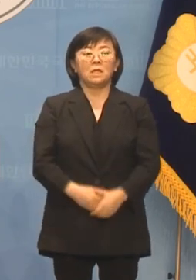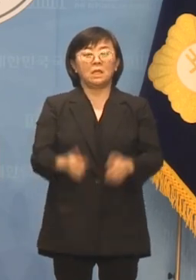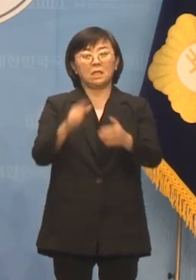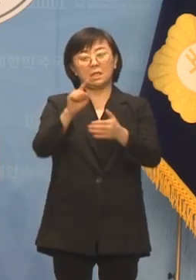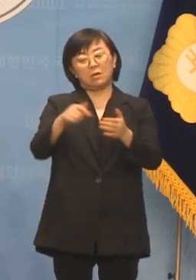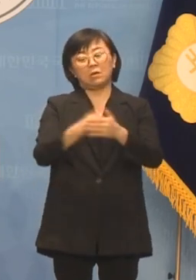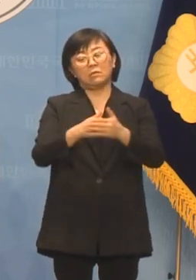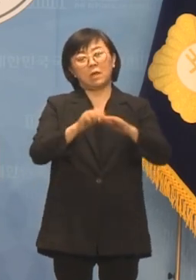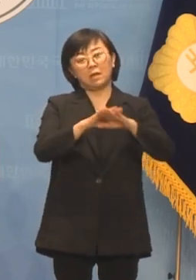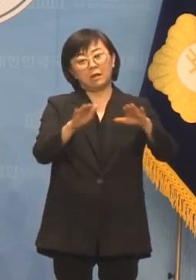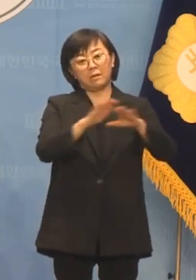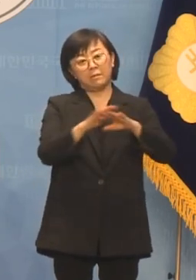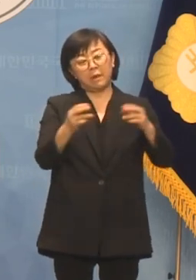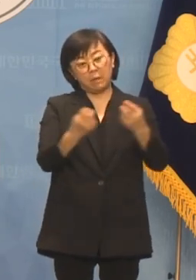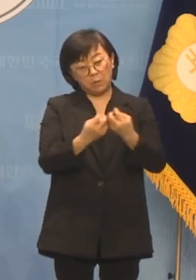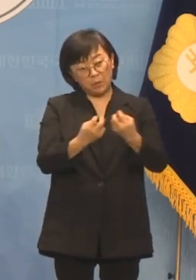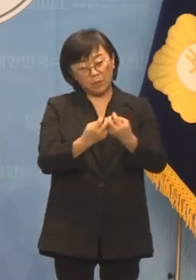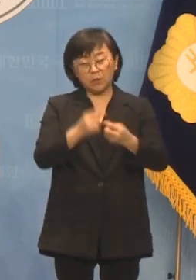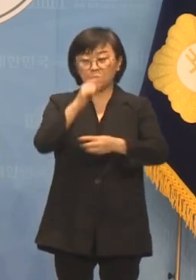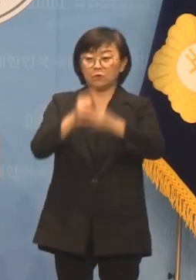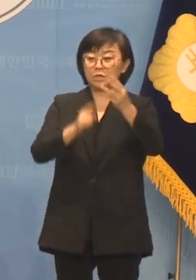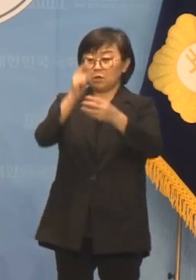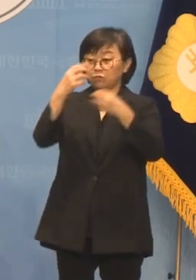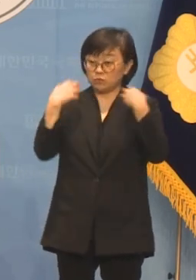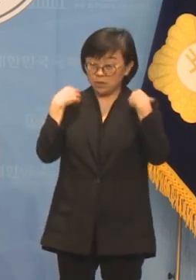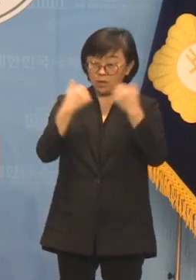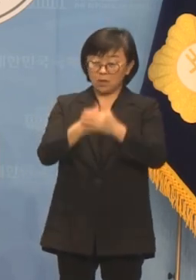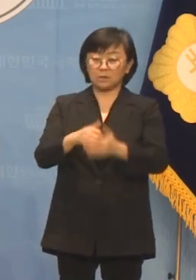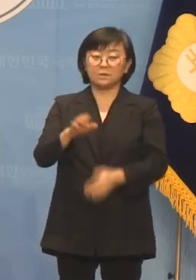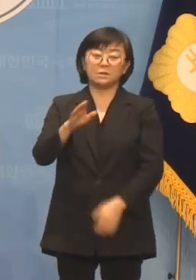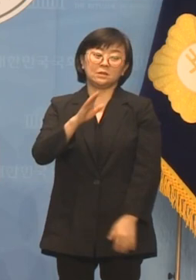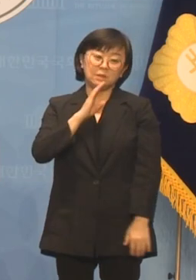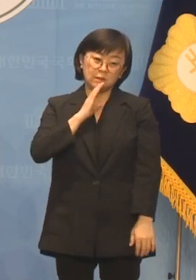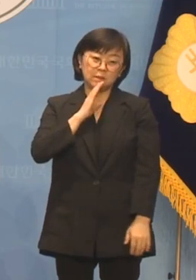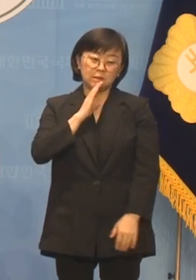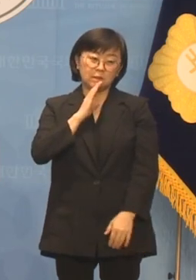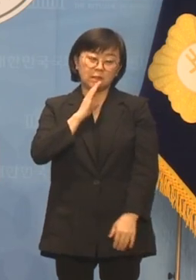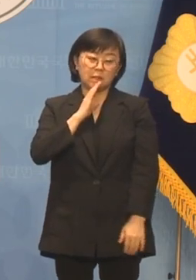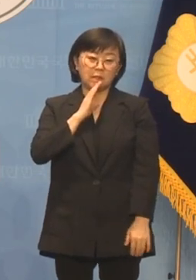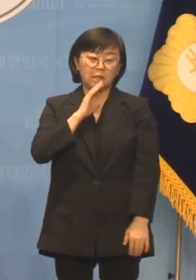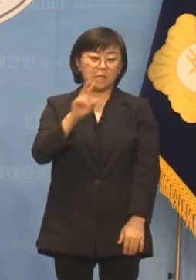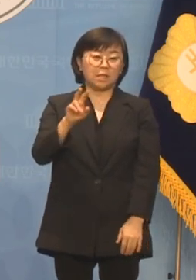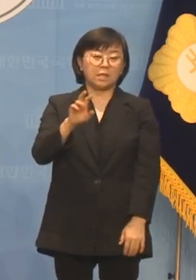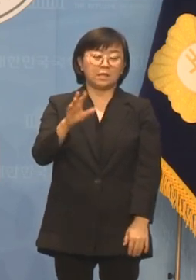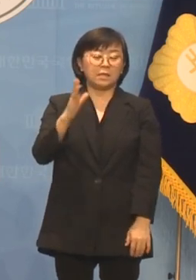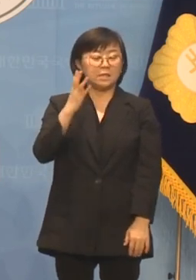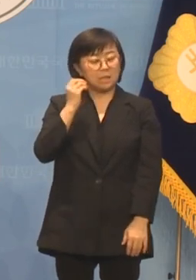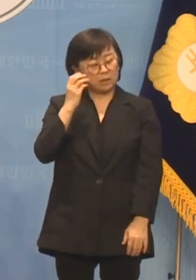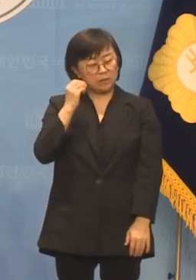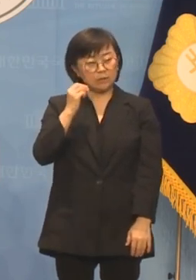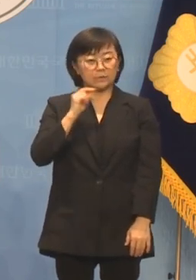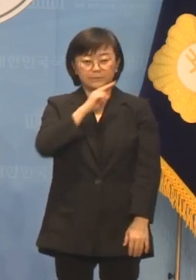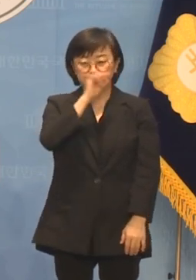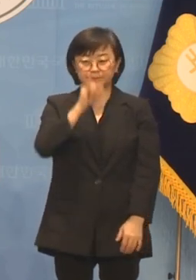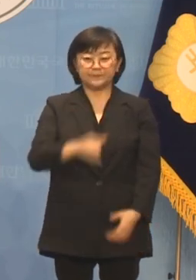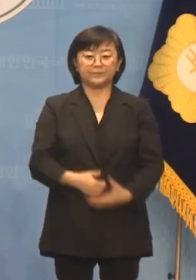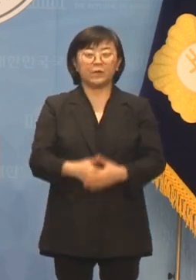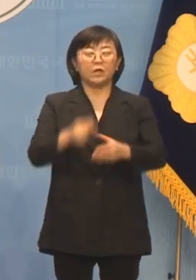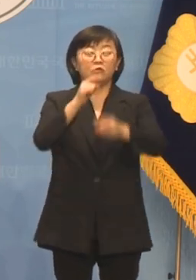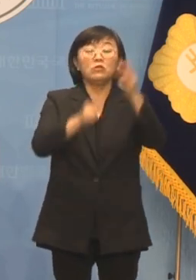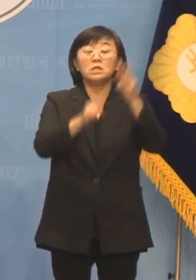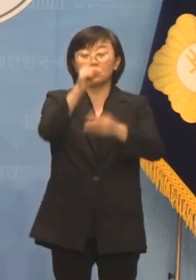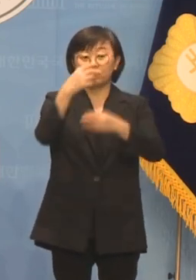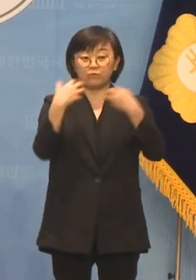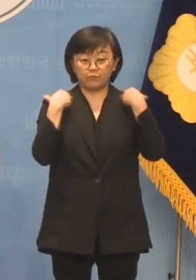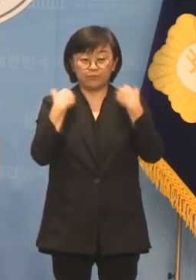대응을 보면 정작 윤석열 정부가 먹통이 아닌지 의심스러울 정도입니다. 윤석열